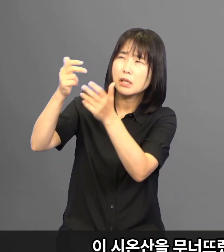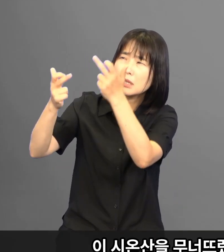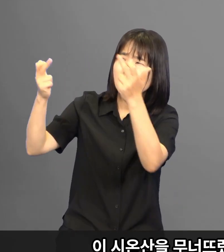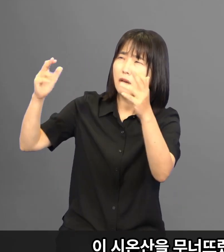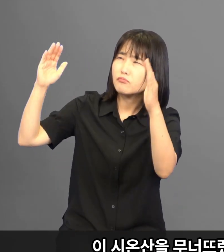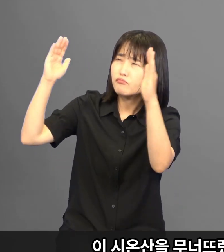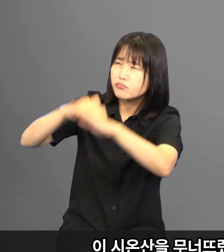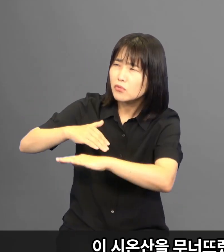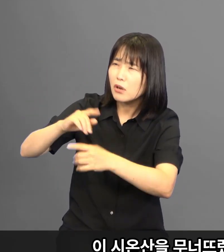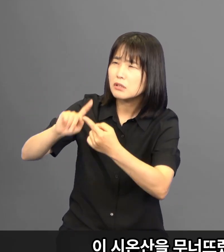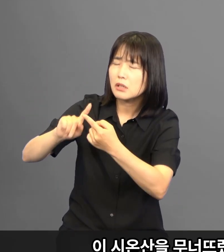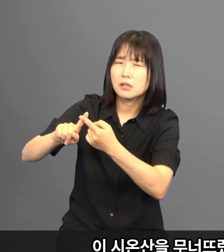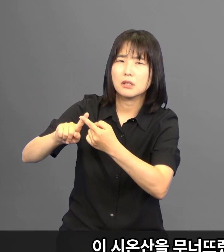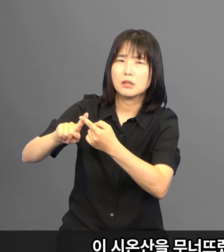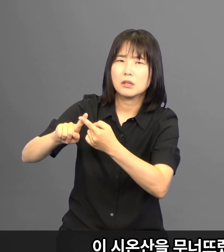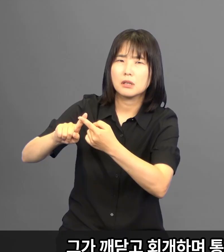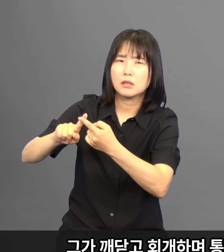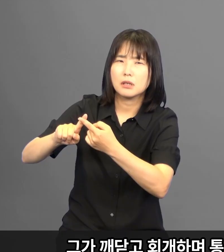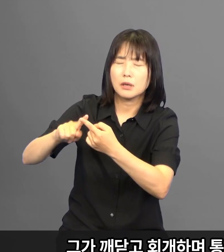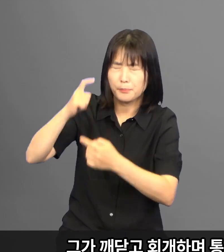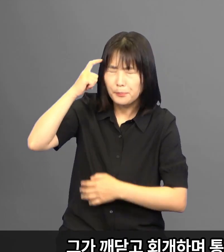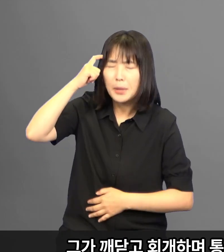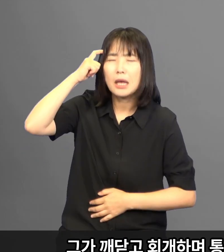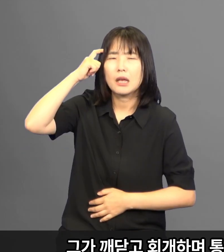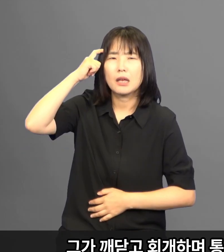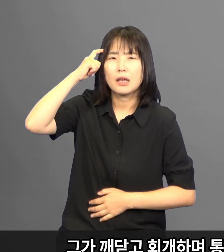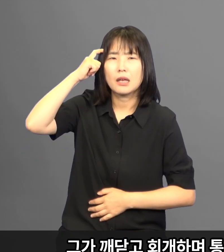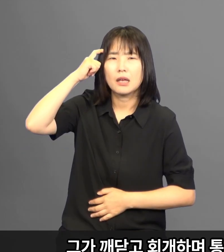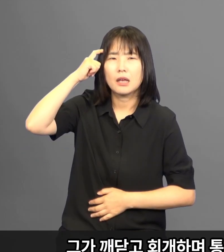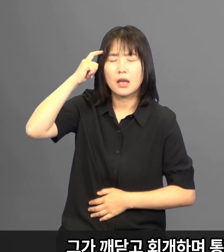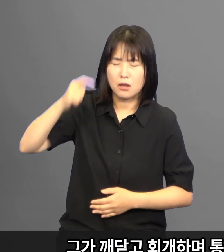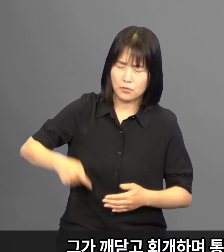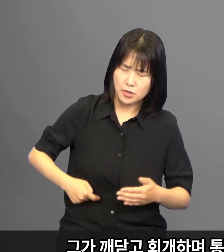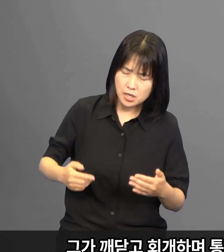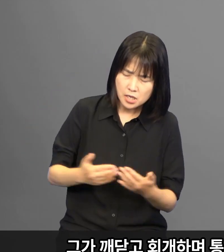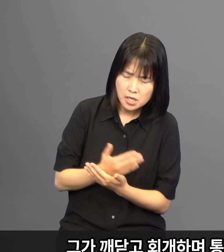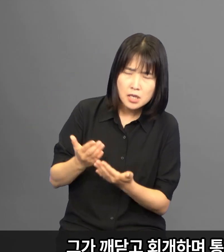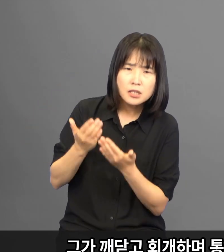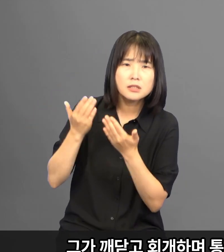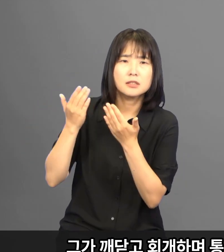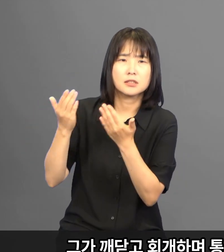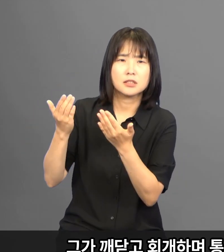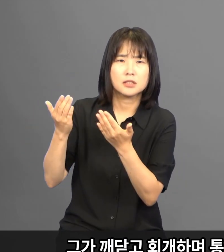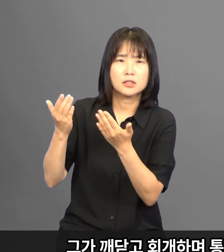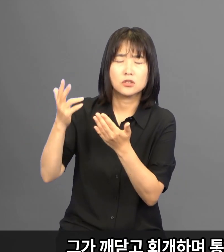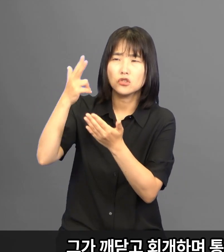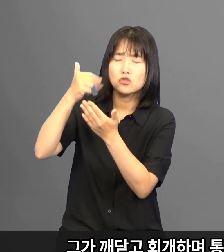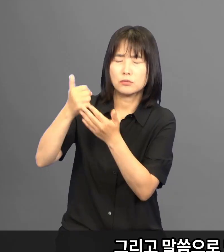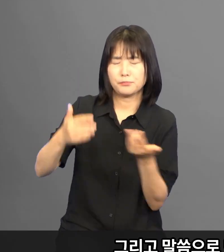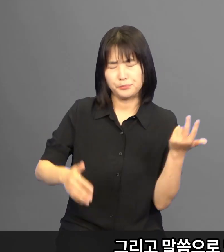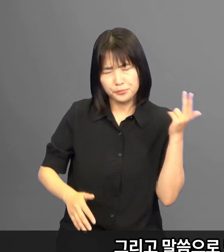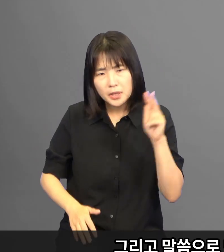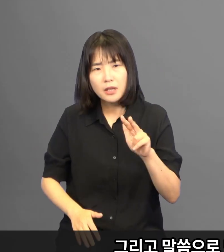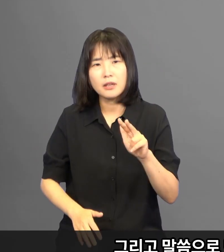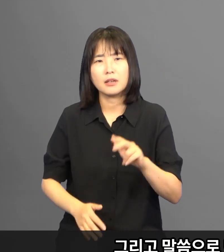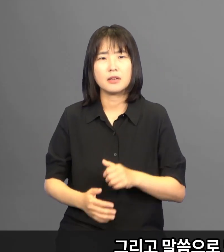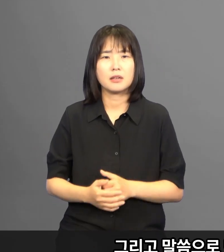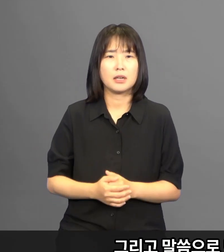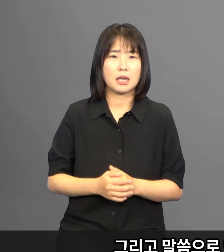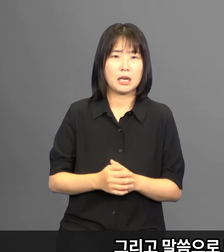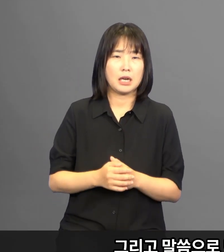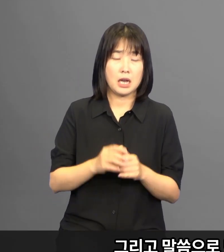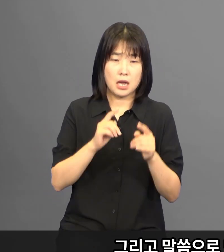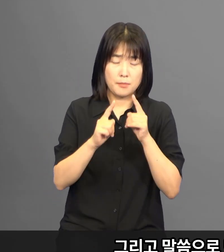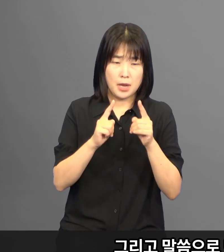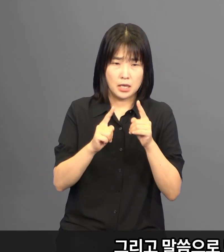무너뜨렸는지, 훼손시켰는지를 알고 그가 깨닫고 회개하며 통곡하며 주님께 돌아서게 됩니다. 그리고 말씀으로